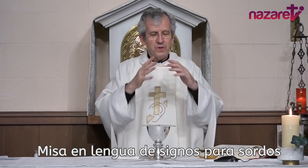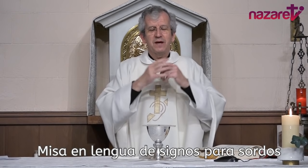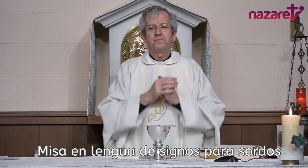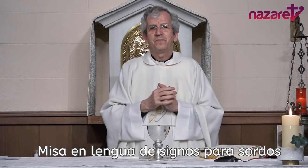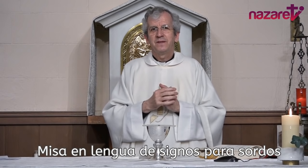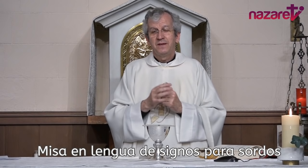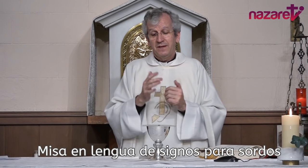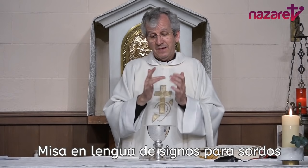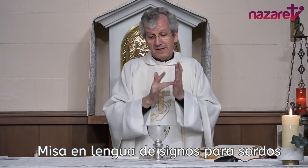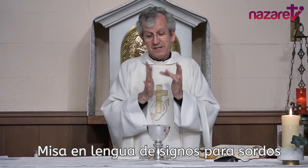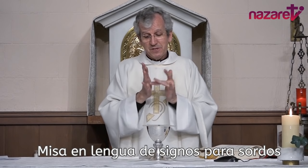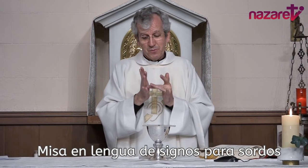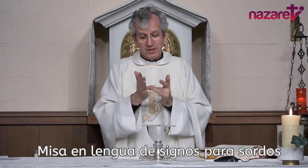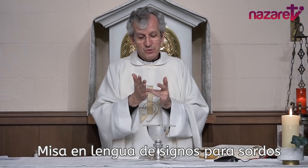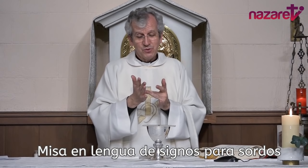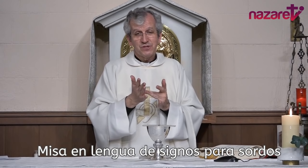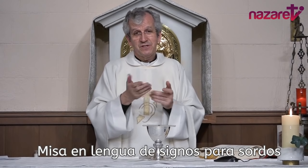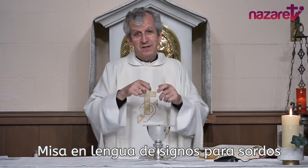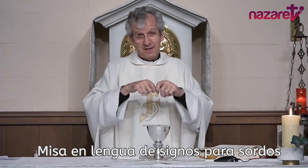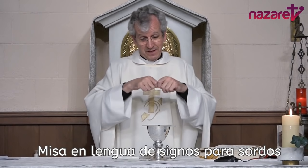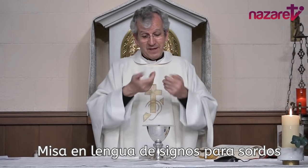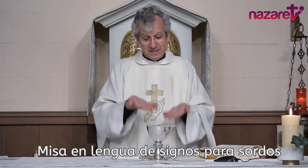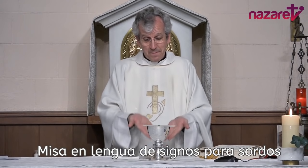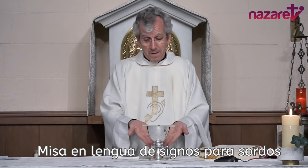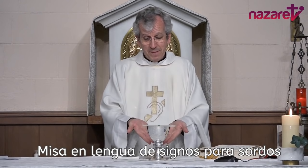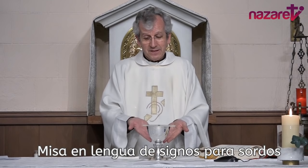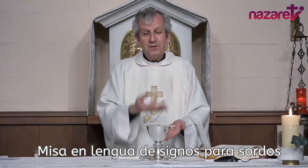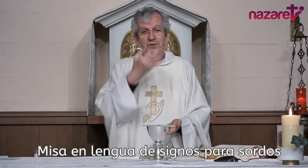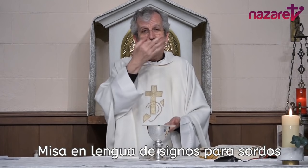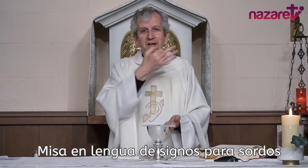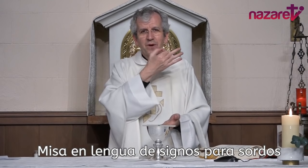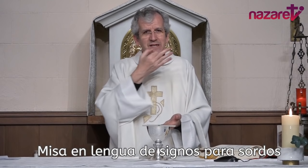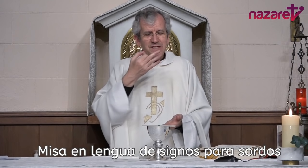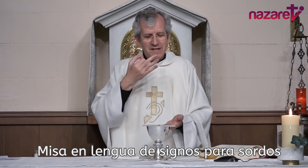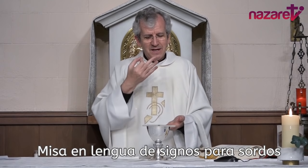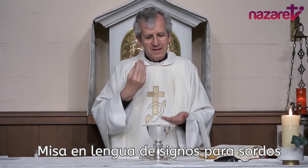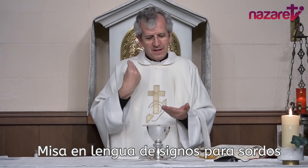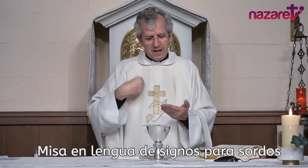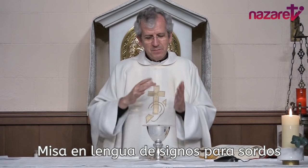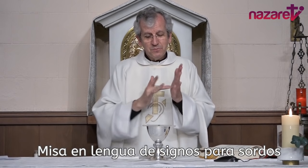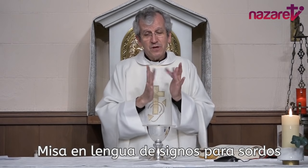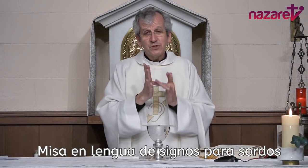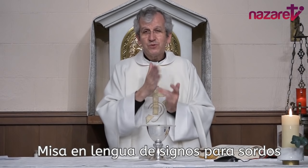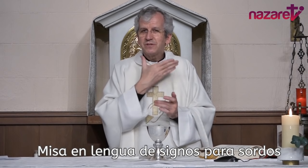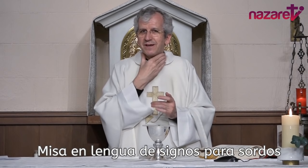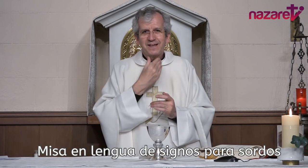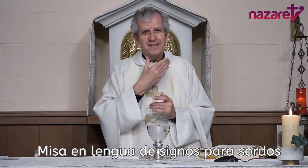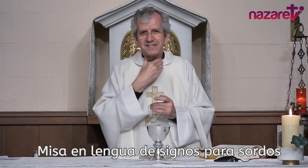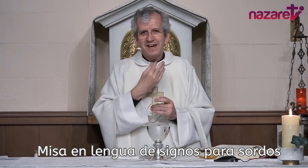Aleluya. Ese mismo Jesús, que es el pan partido de la Eucaristía, el mismo Jesús que